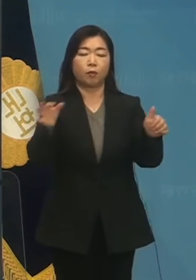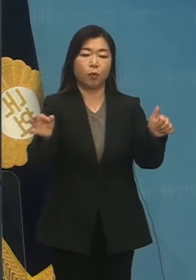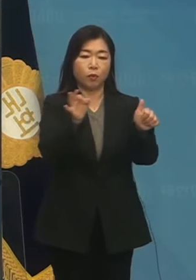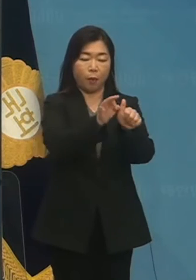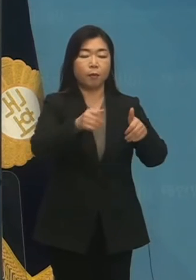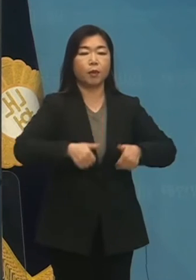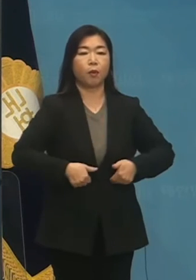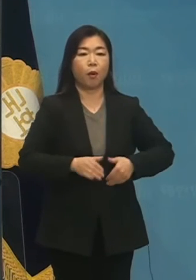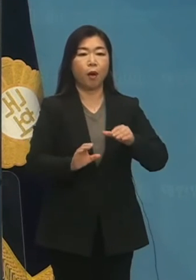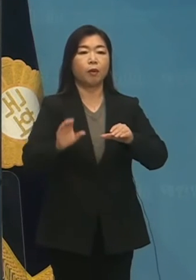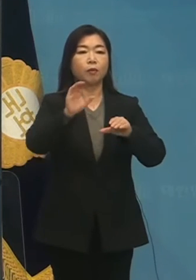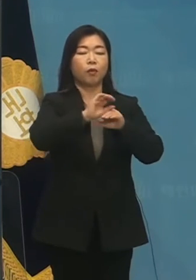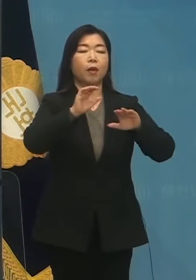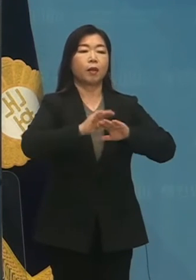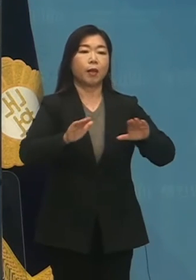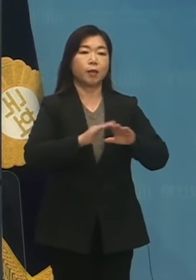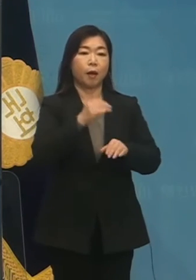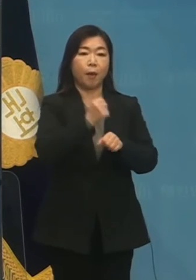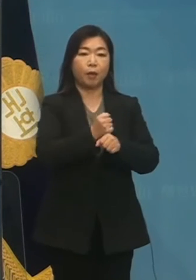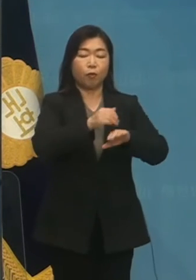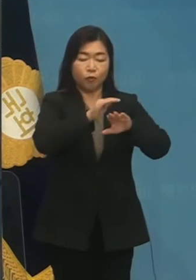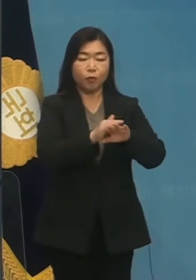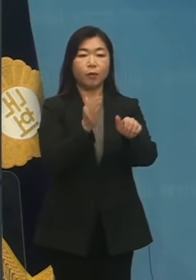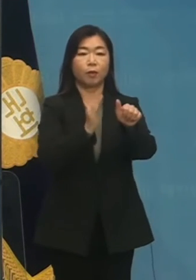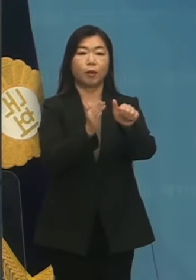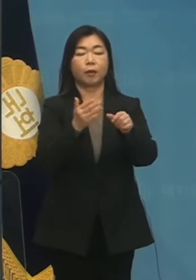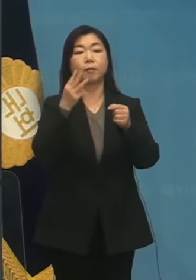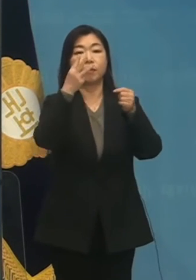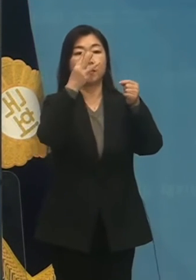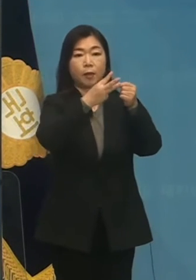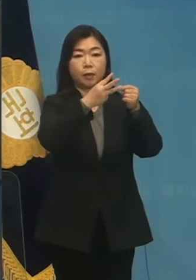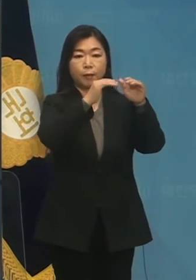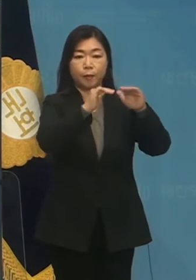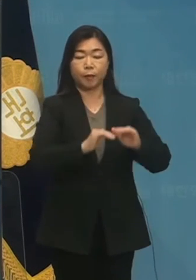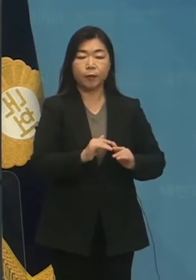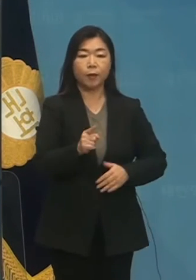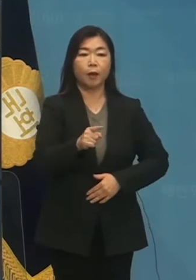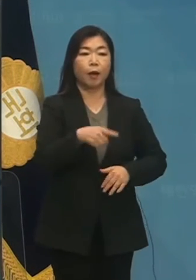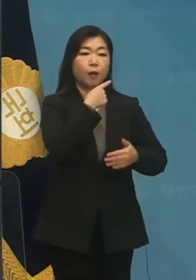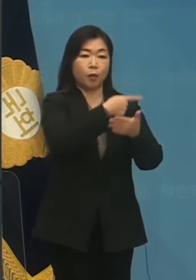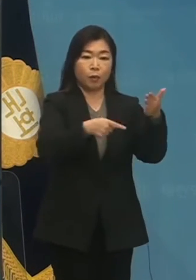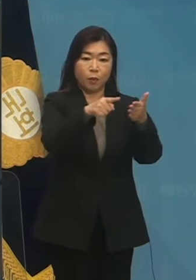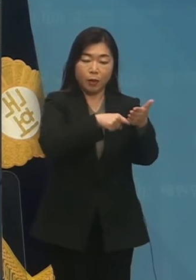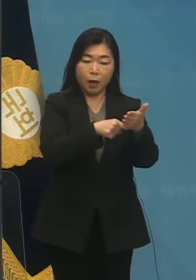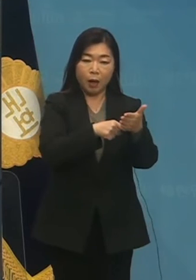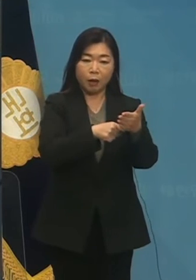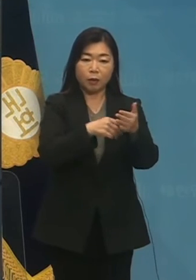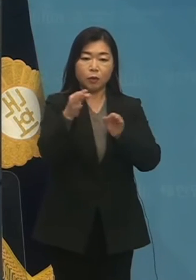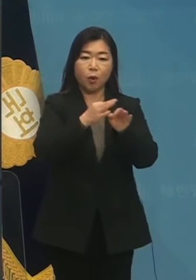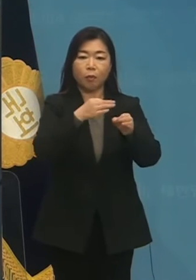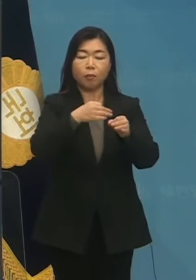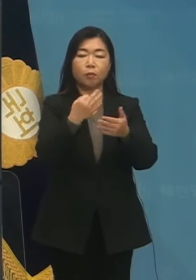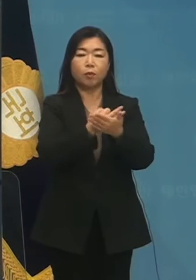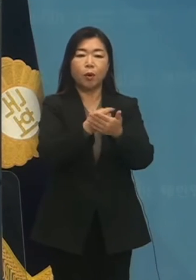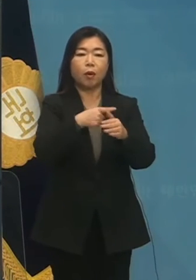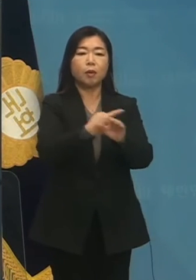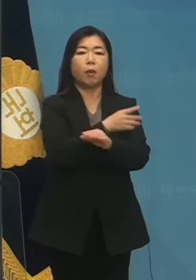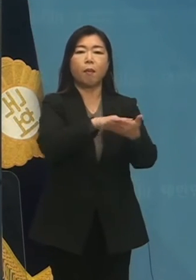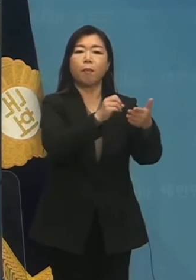있도록 추가적 대책 마련을 촉구합니다. 셋째, 손실보상 제외 업종에 대한